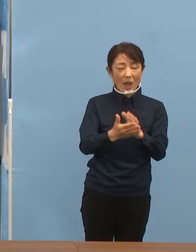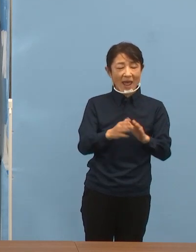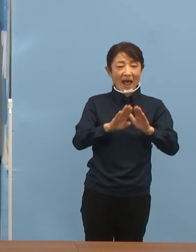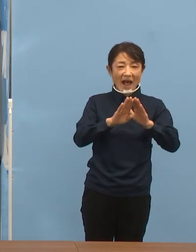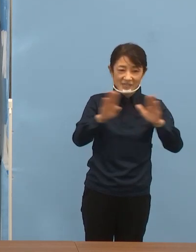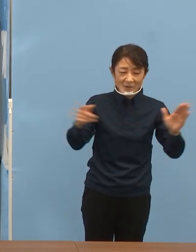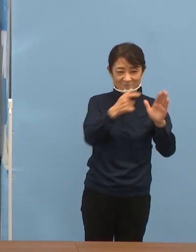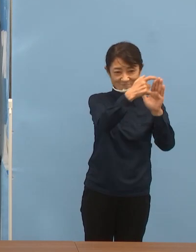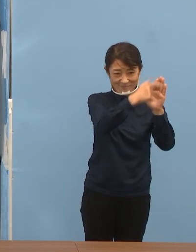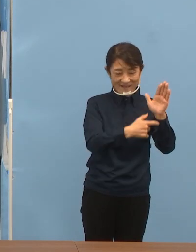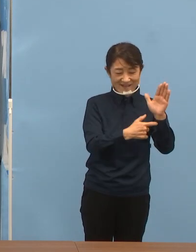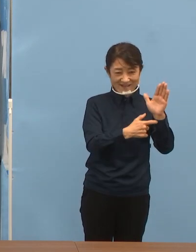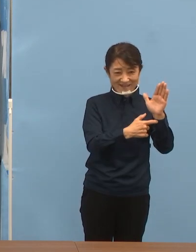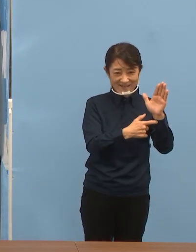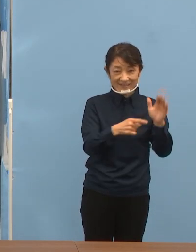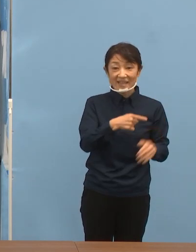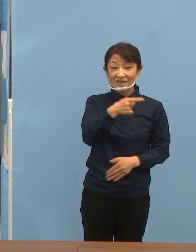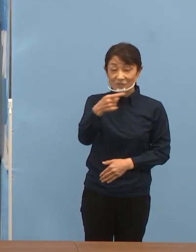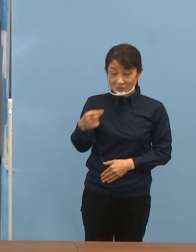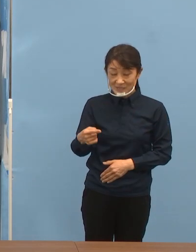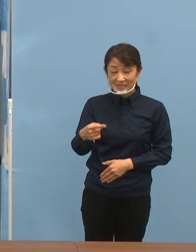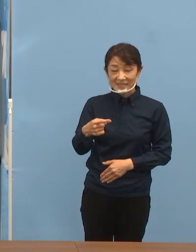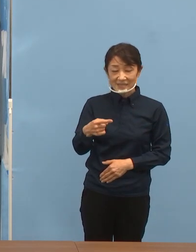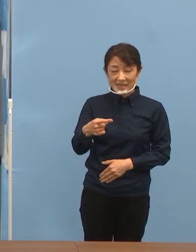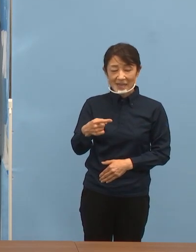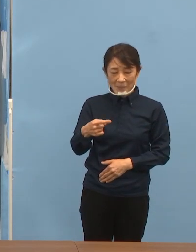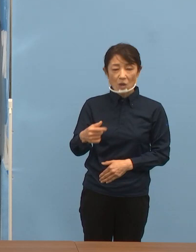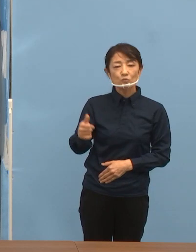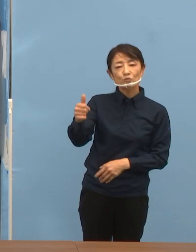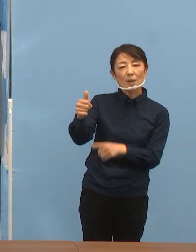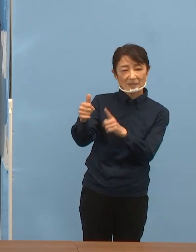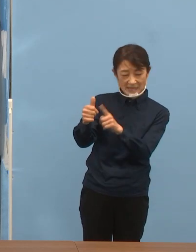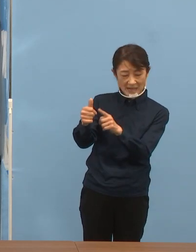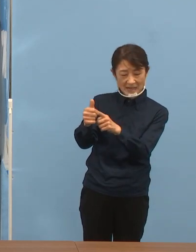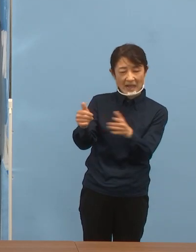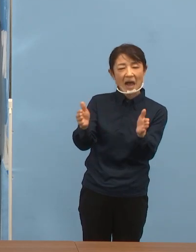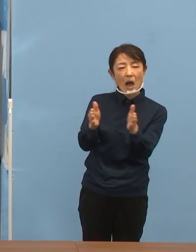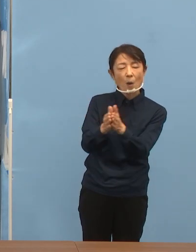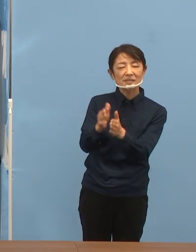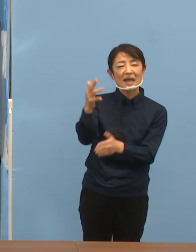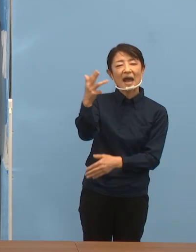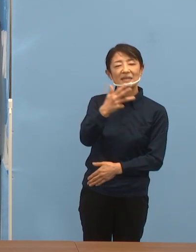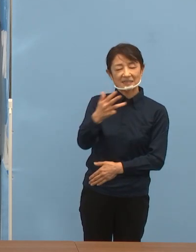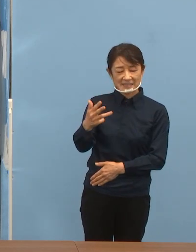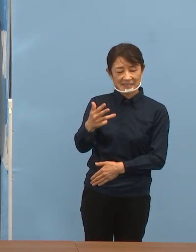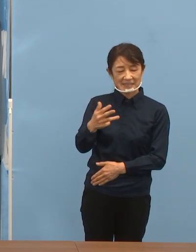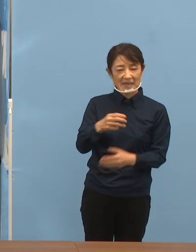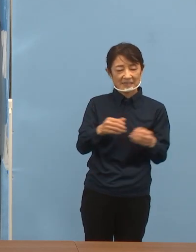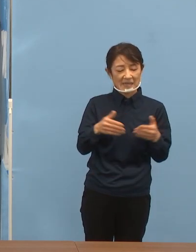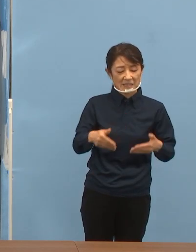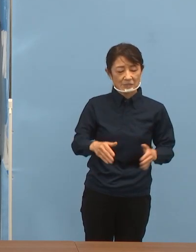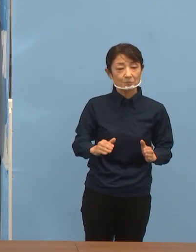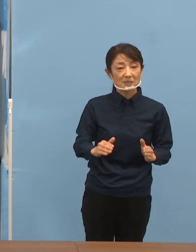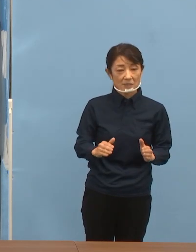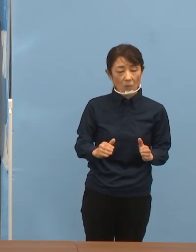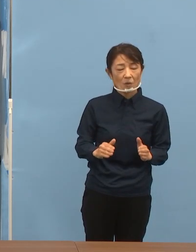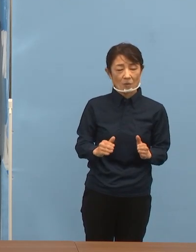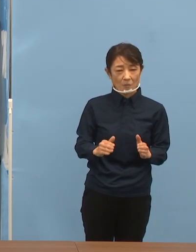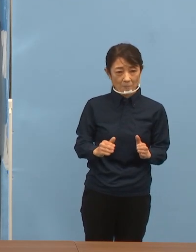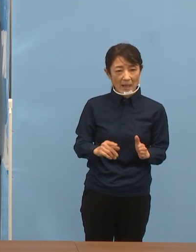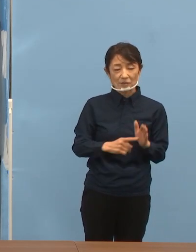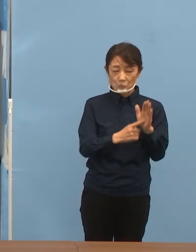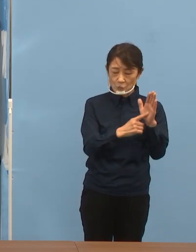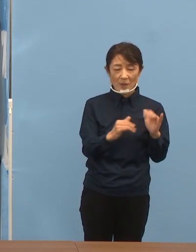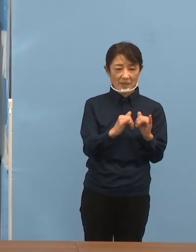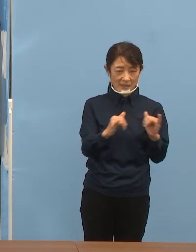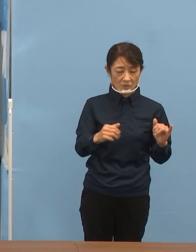く第2弾として、福山さんをはじめとする総勢8名の本県出身の著名人が声で出